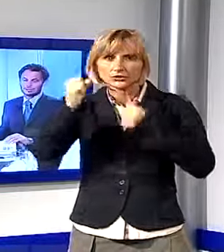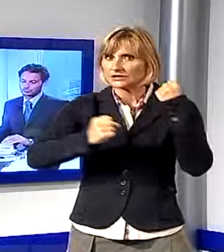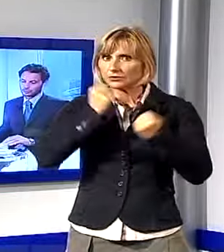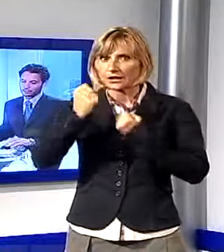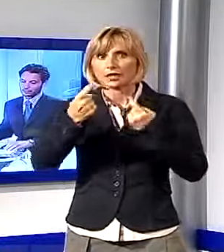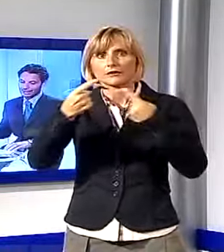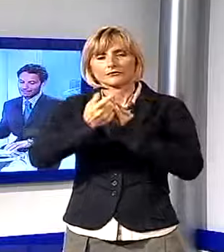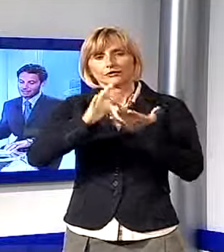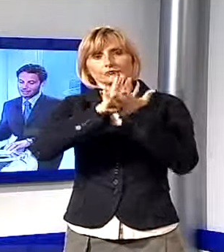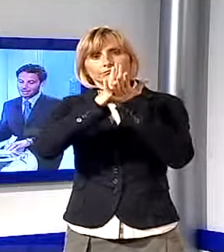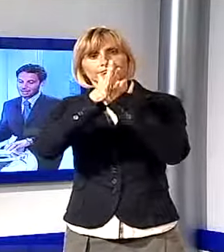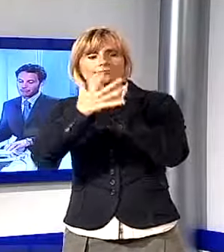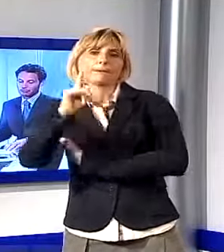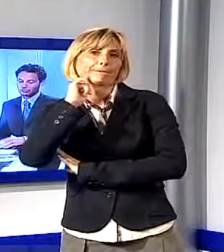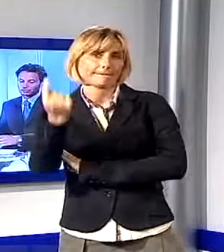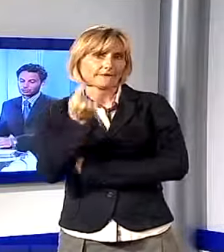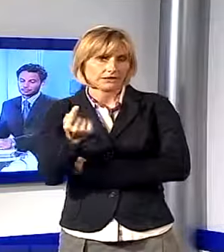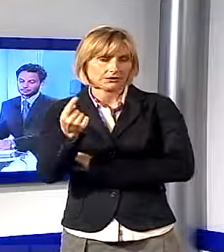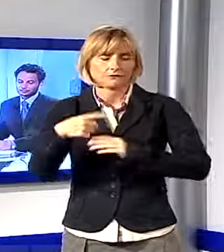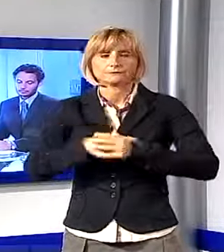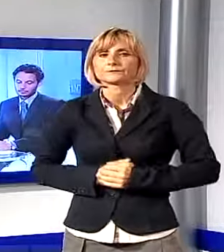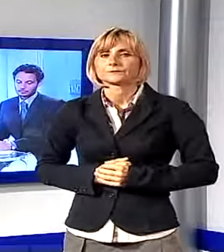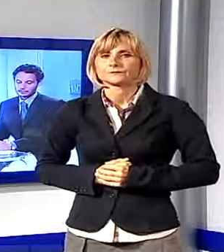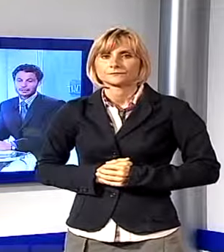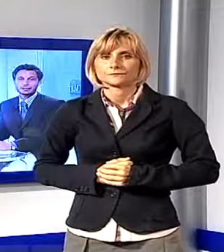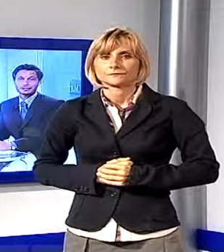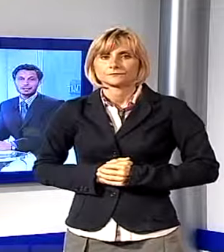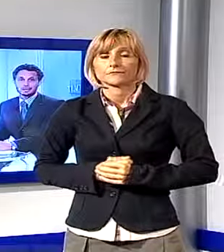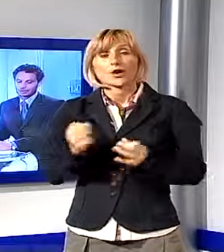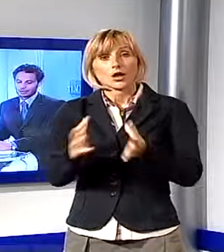adesso stabili. E a proposito di bagnini,